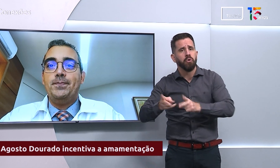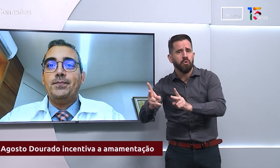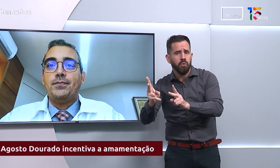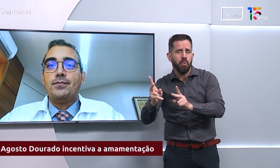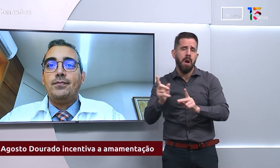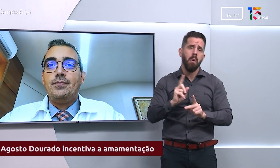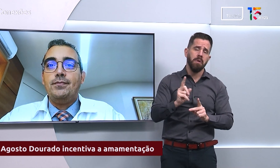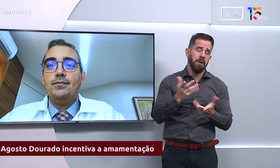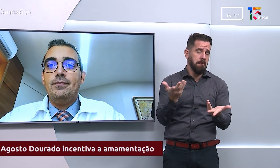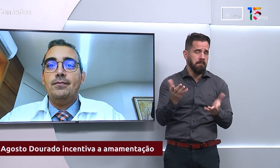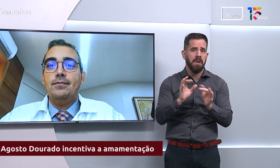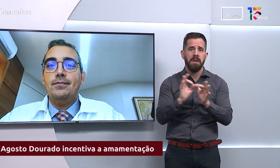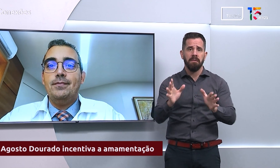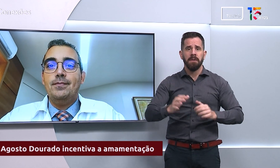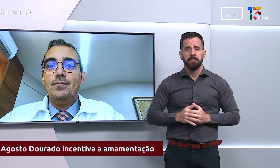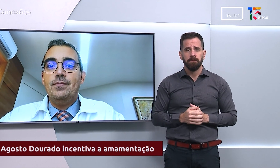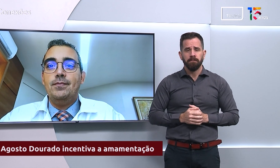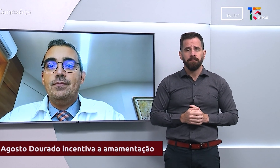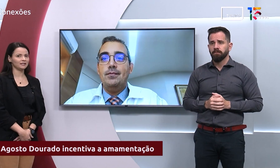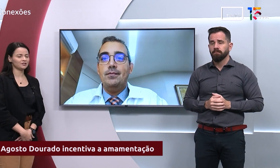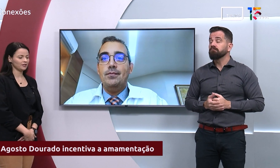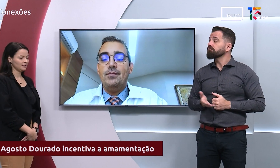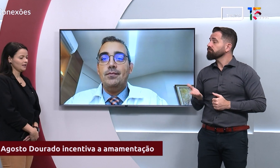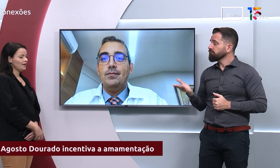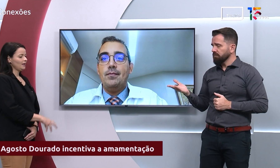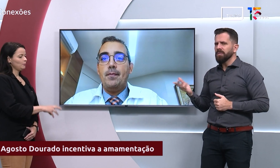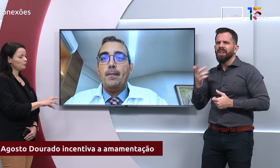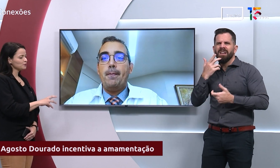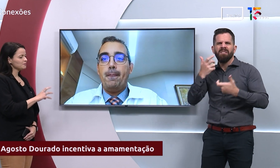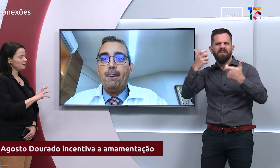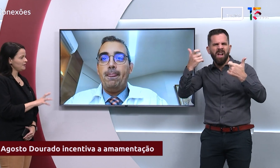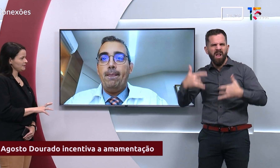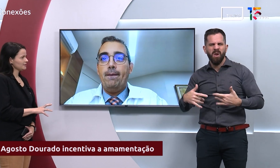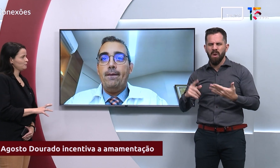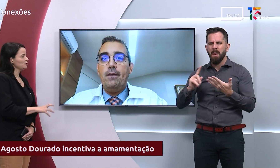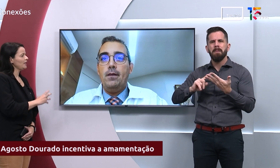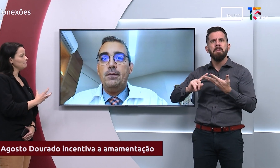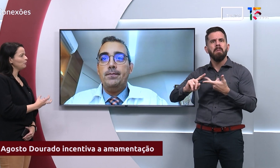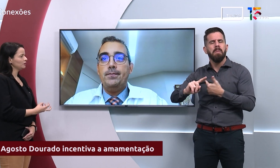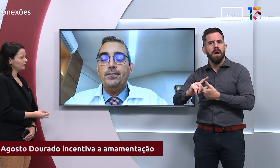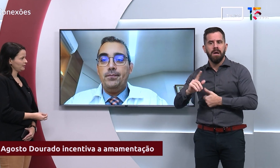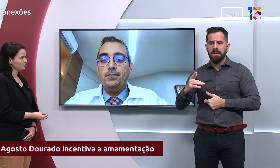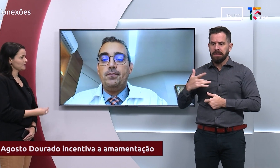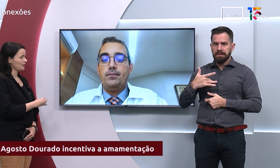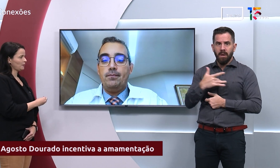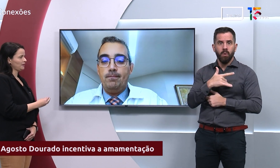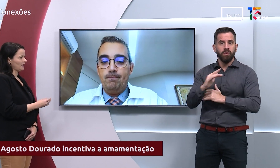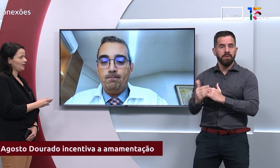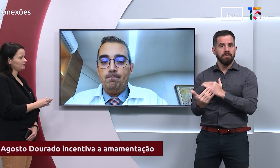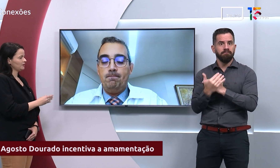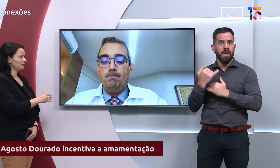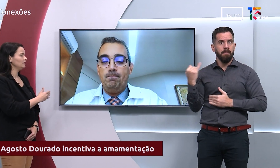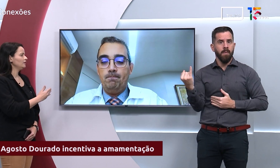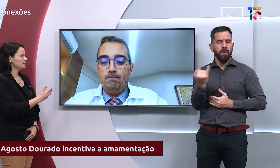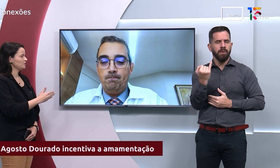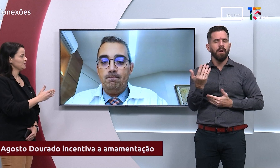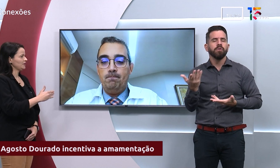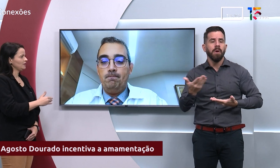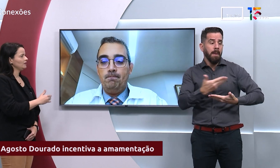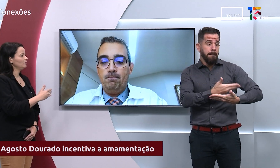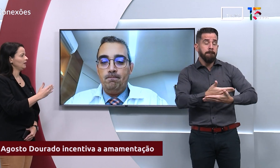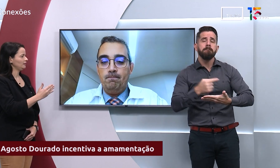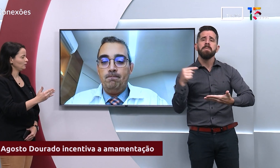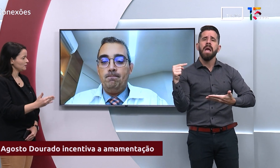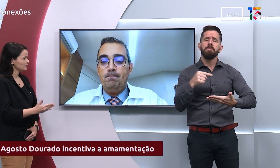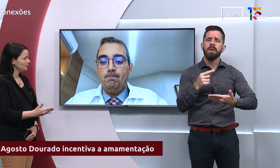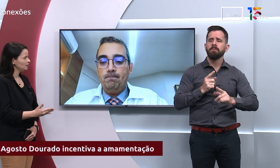vida. Oi, falando desses benefícios, doutor Alexandre, para os bebês, por que é importante ser amamentado, né? Você disse